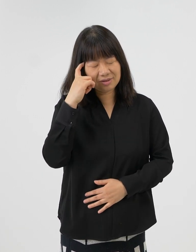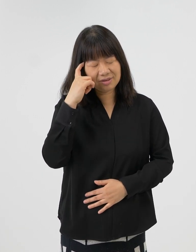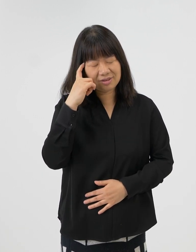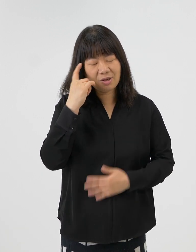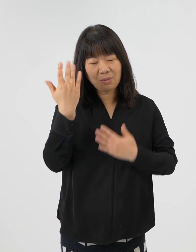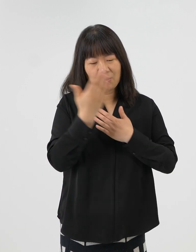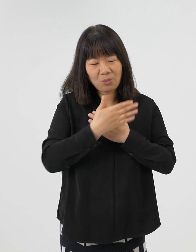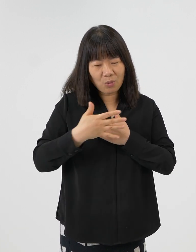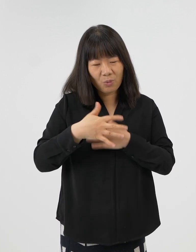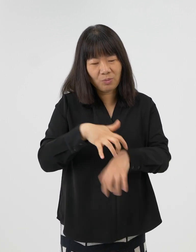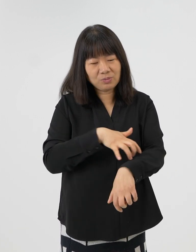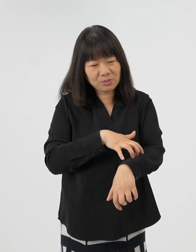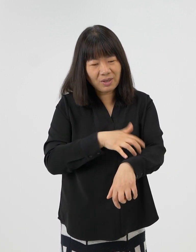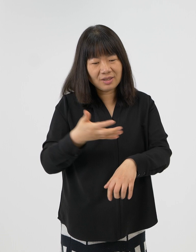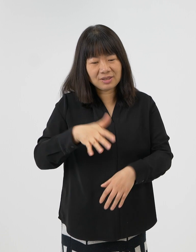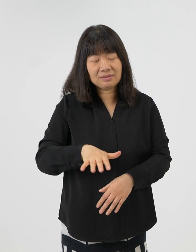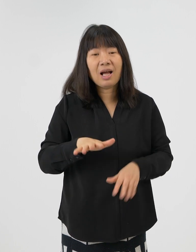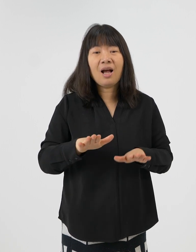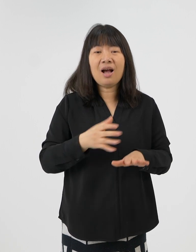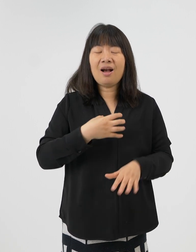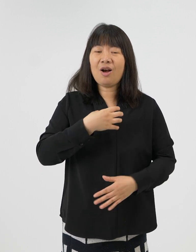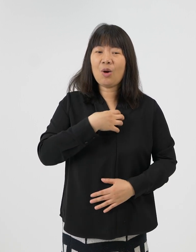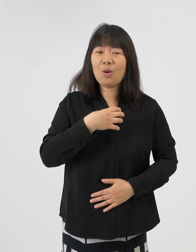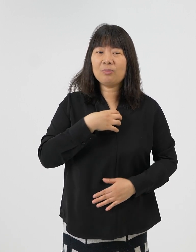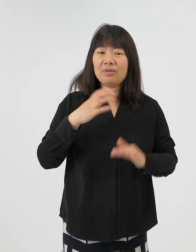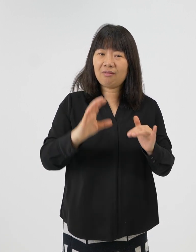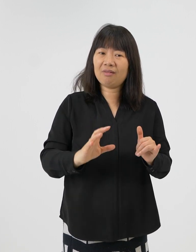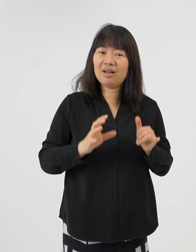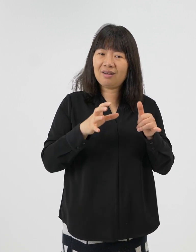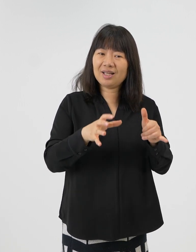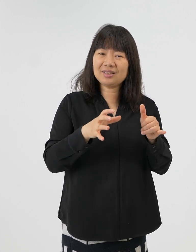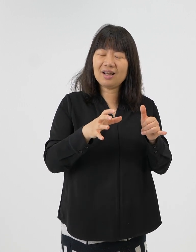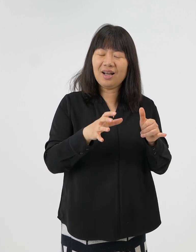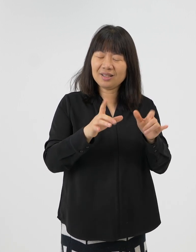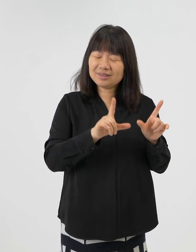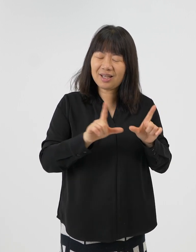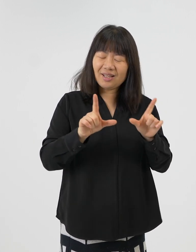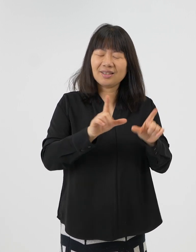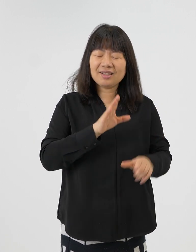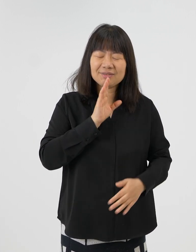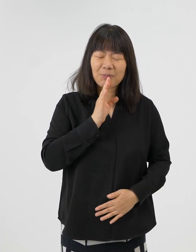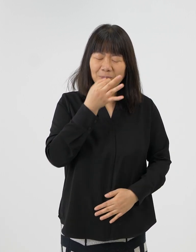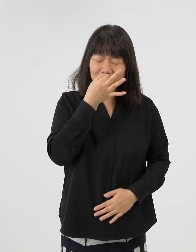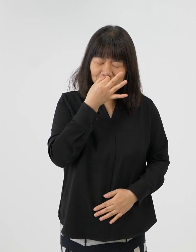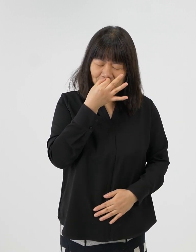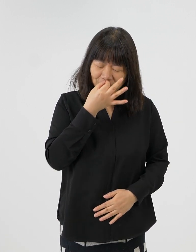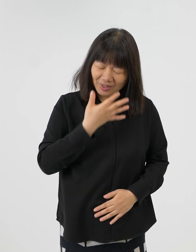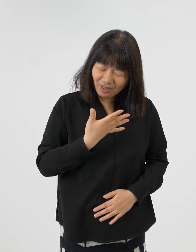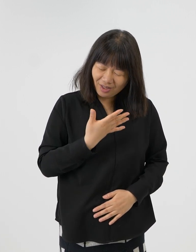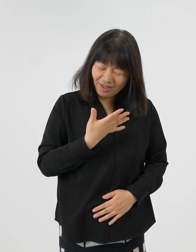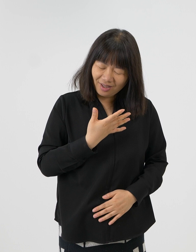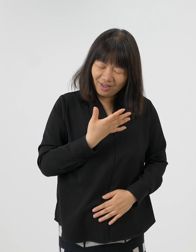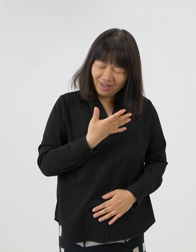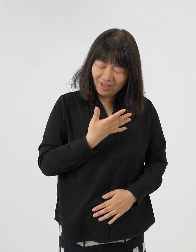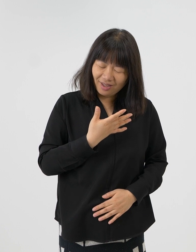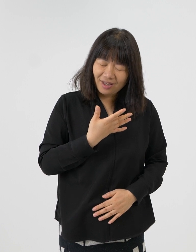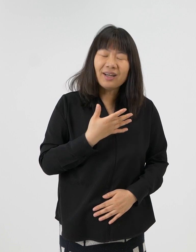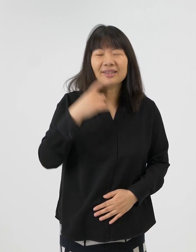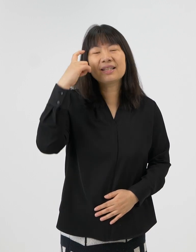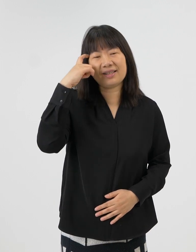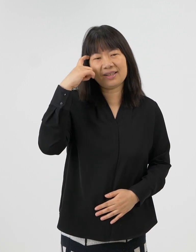몸으로 이 험난한 세상을 살아내기에 얼마나 힘들었을까 의미가 달라지는 거예요,